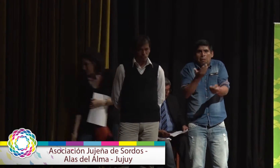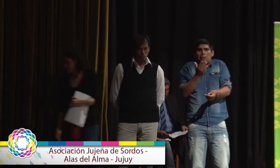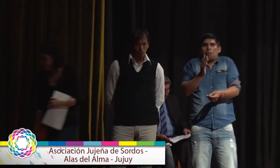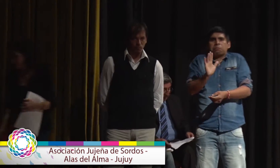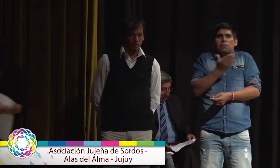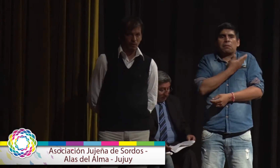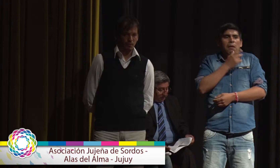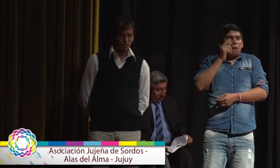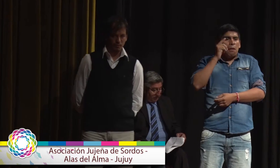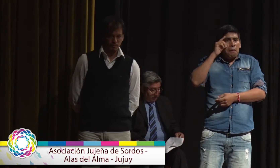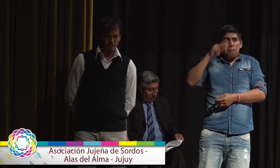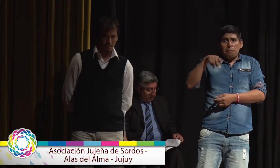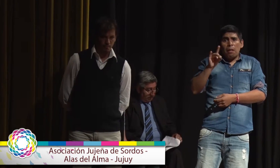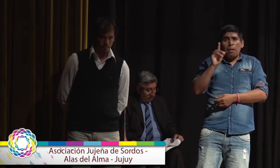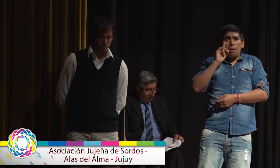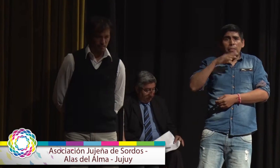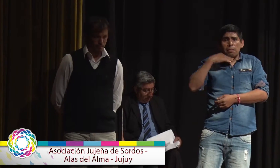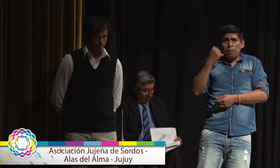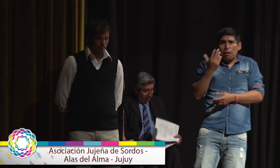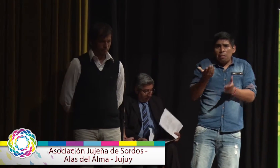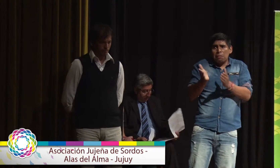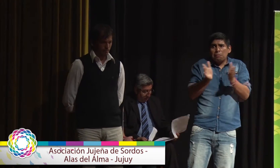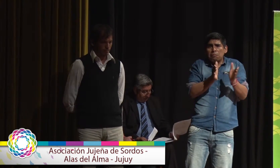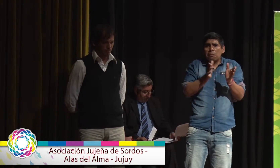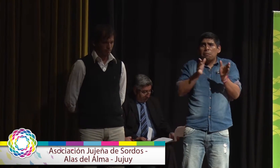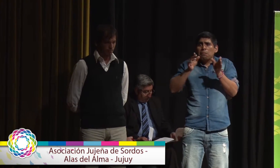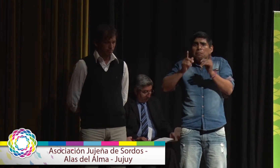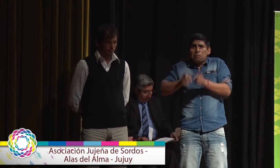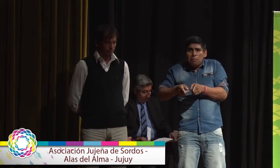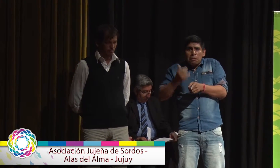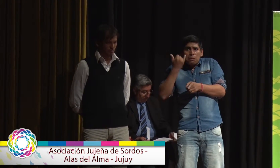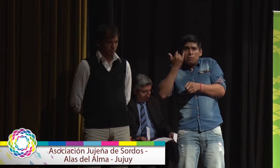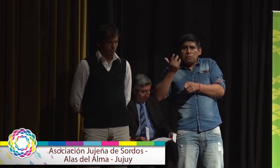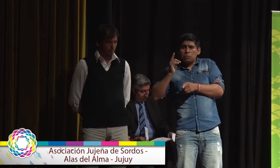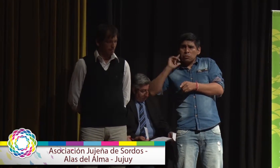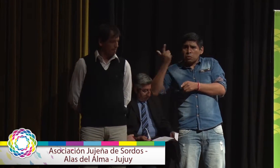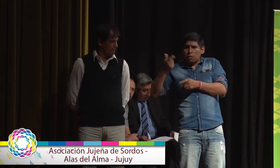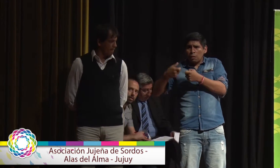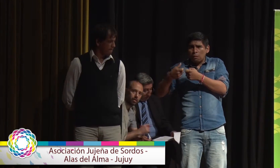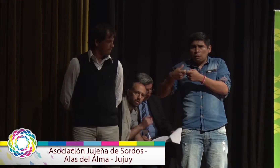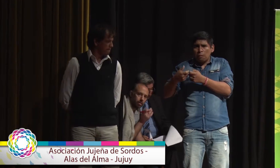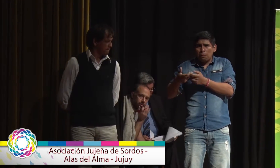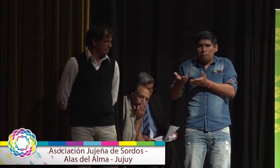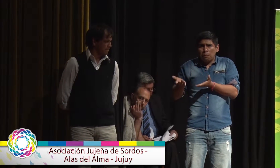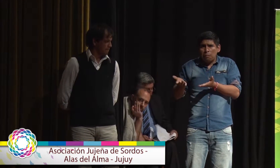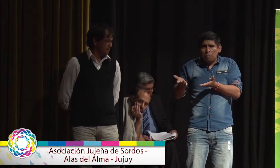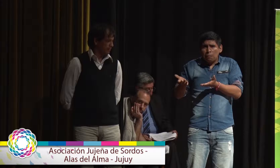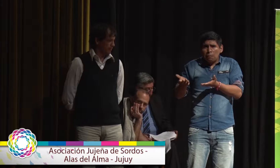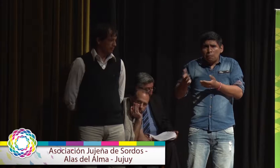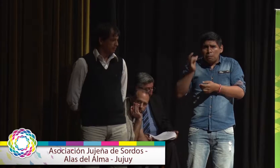acerca de un trabajo con una institución denominada FENDIG y también con la Asociación Jujeña de